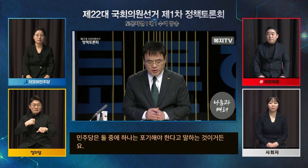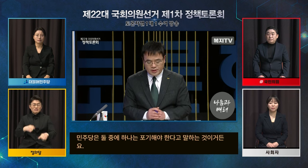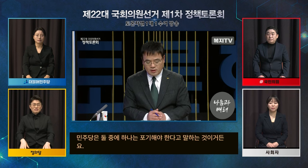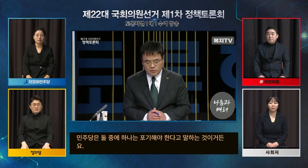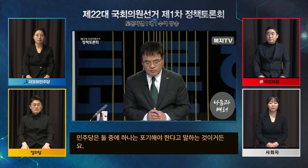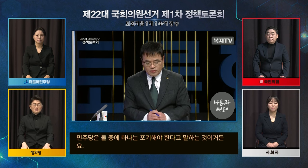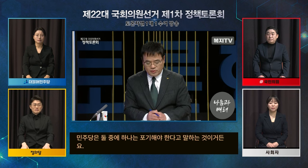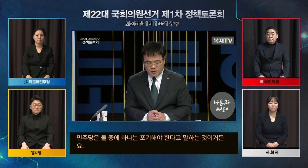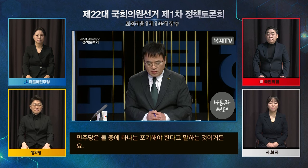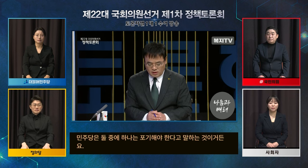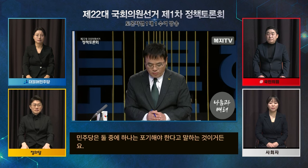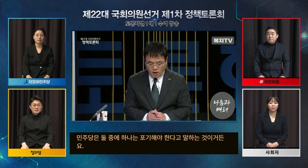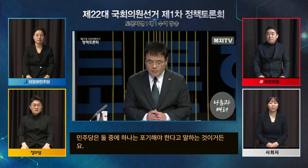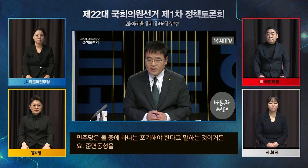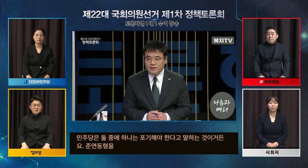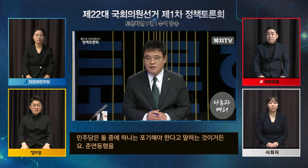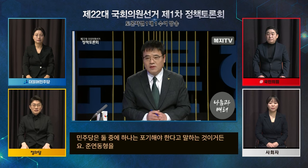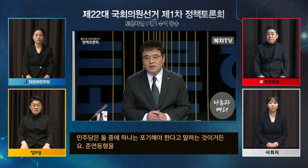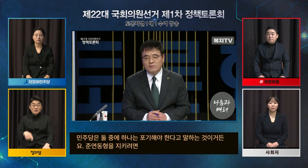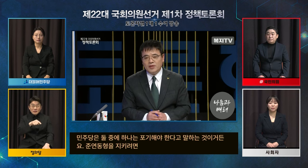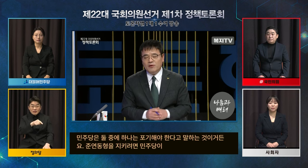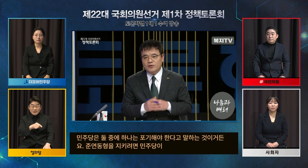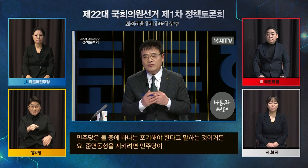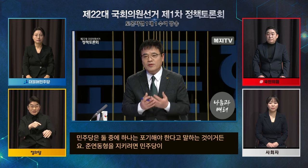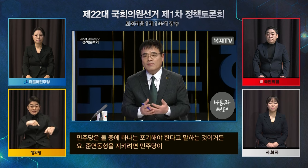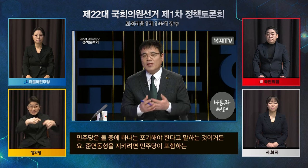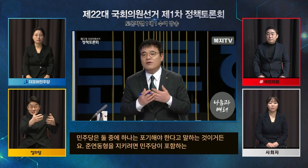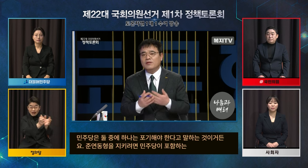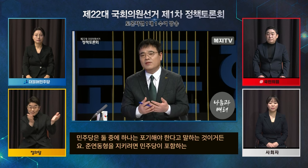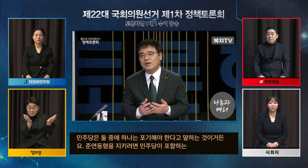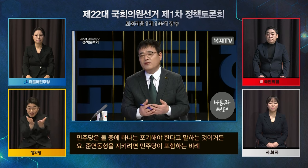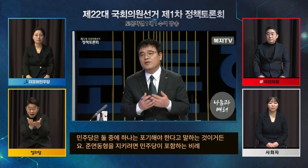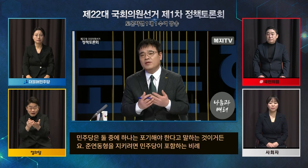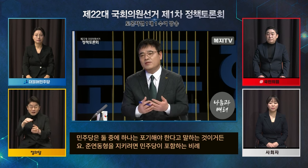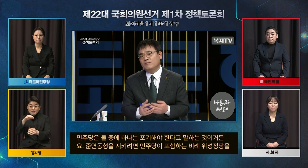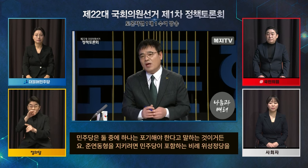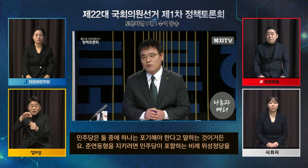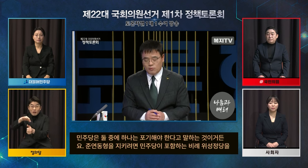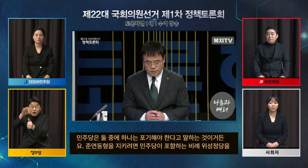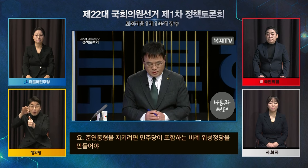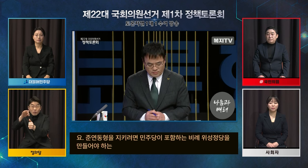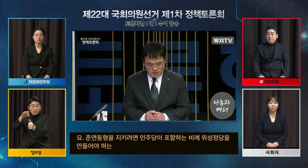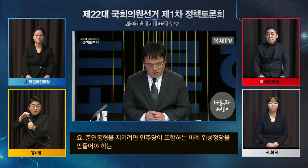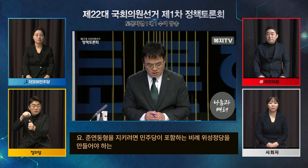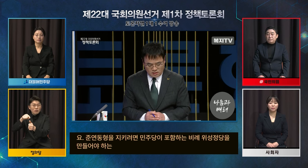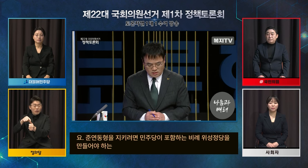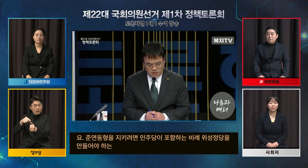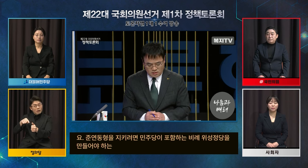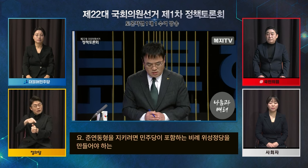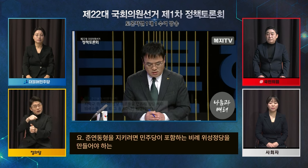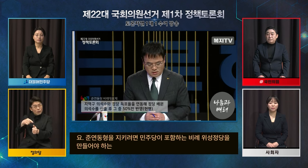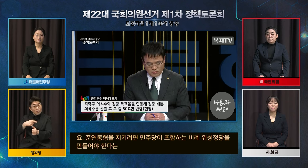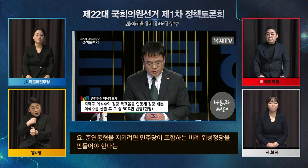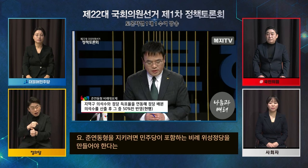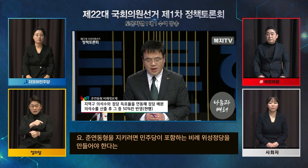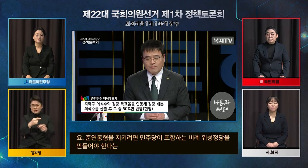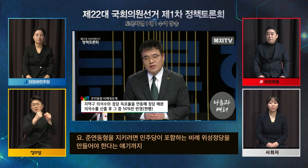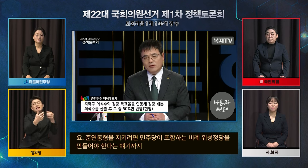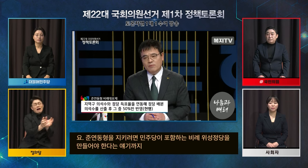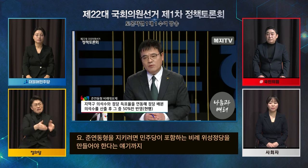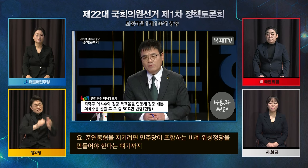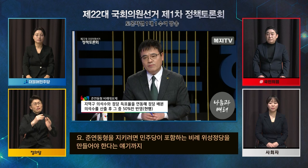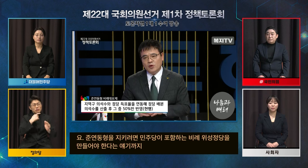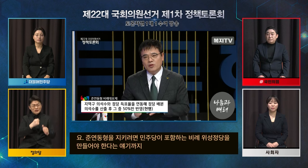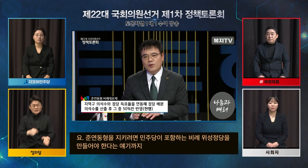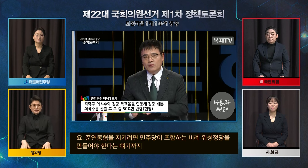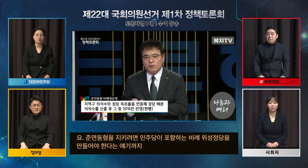준연동형을 지키려면 민주당이 포함하는 비례위성정당을 만들어야 된다 이런 얘기가 지금 나오고 있습니다. 위성정당 안